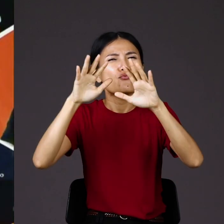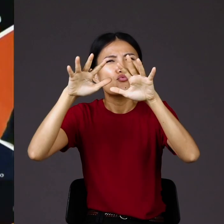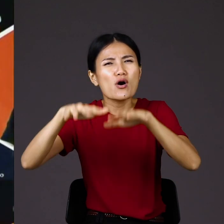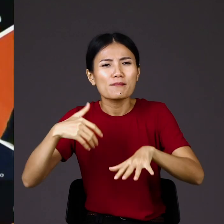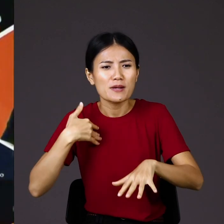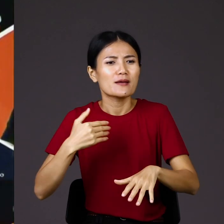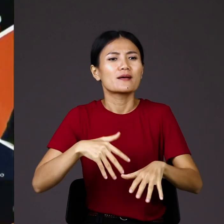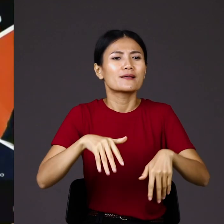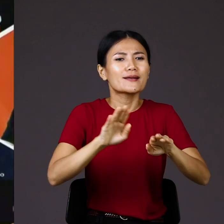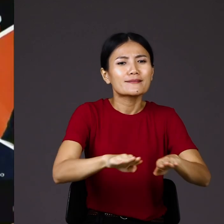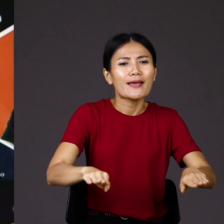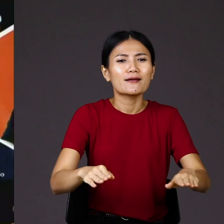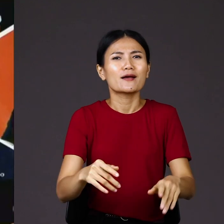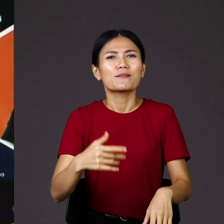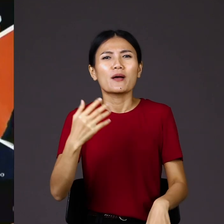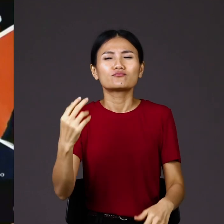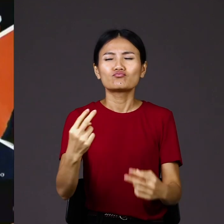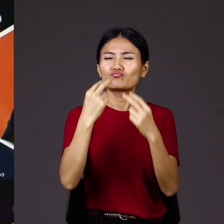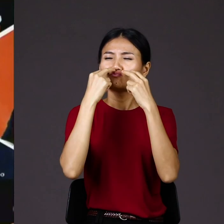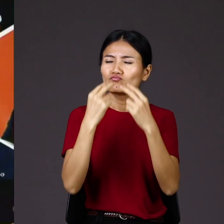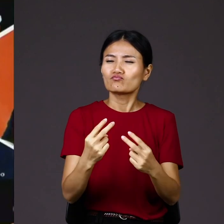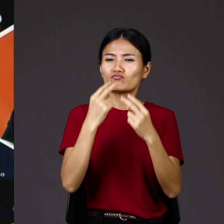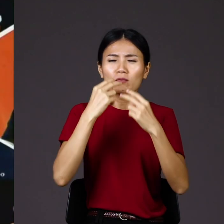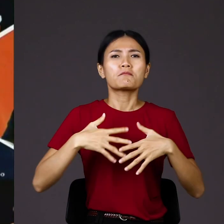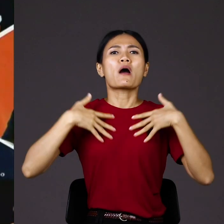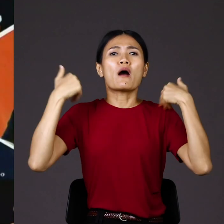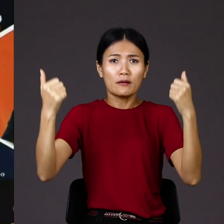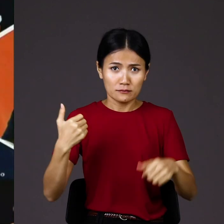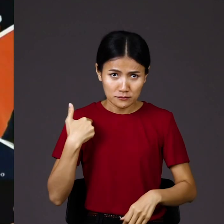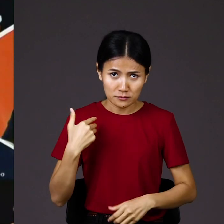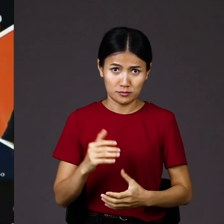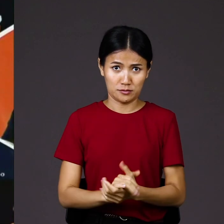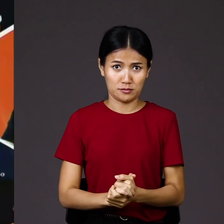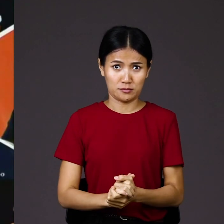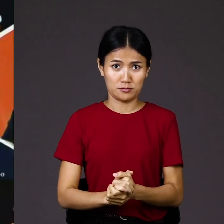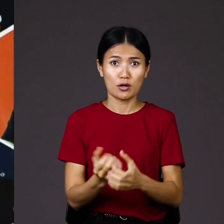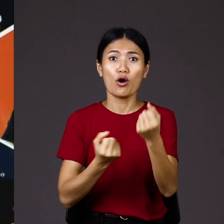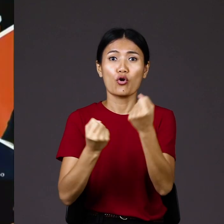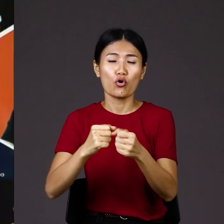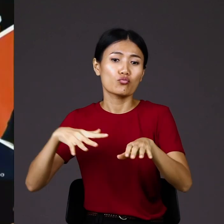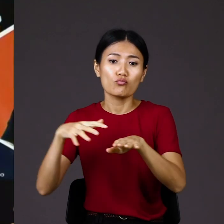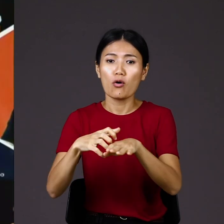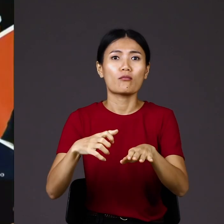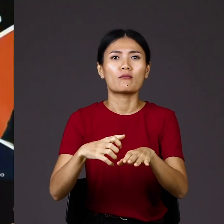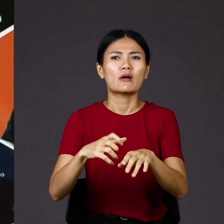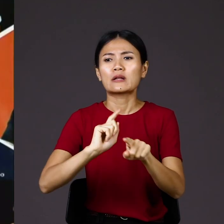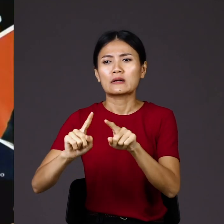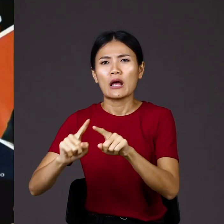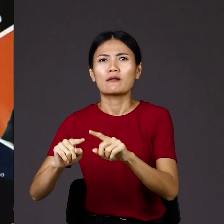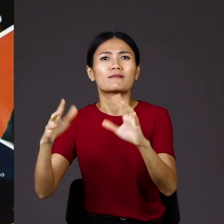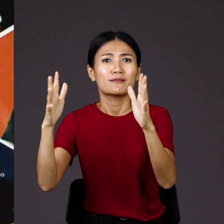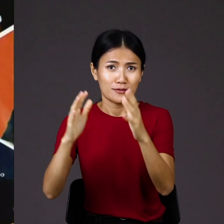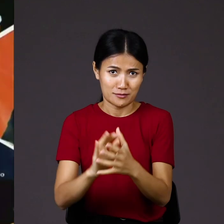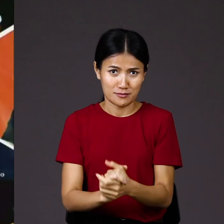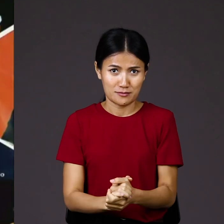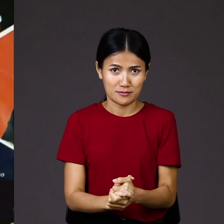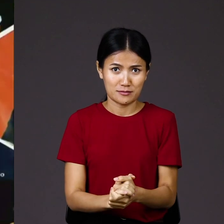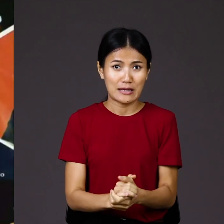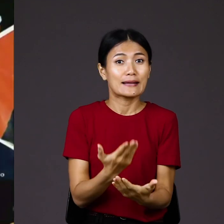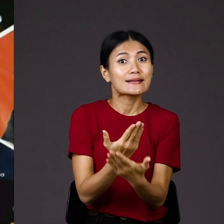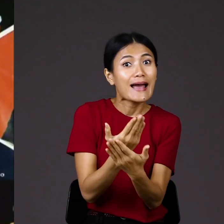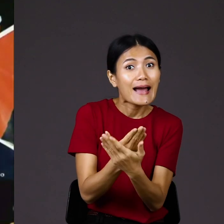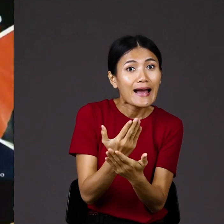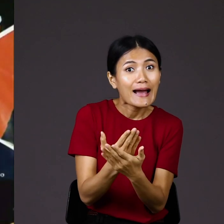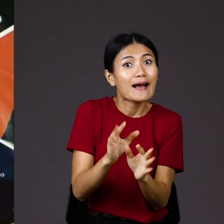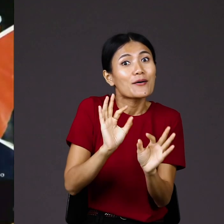ปัญหามลพิษทางอากาศก็จะลดลงลูกหลานของเราจะได้มีอากาศที่บริสุทธิ์หายใจอุบัติเหตุบนรถบนถนนก็จะ